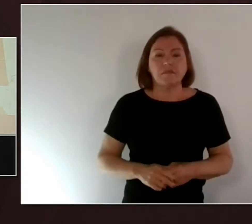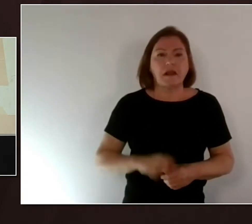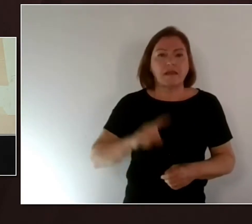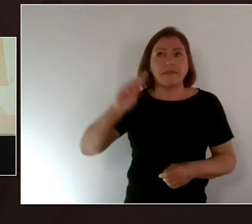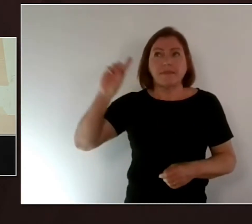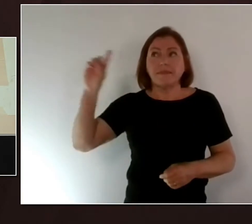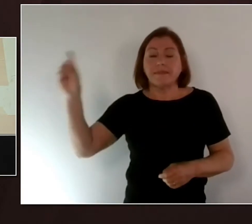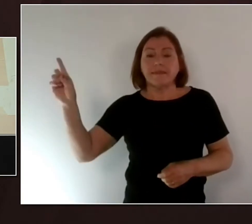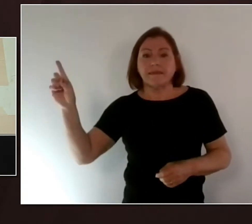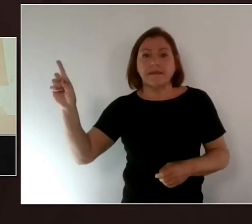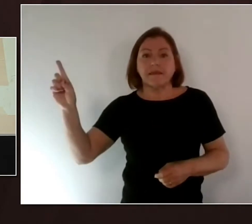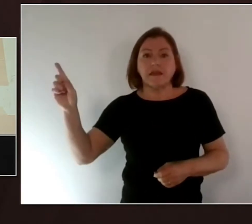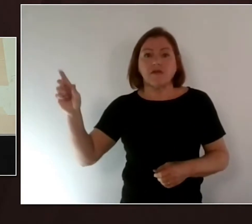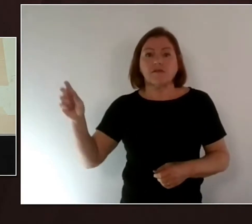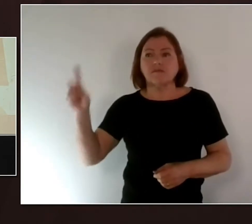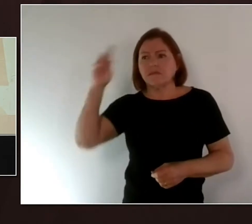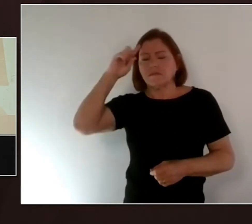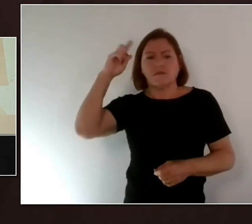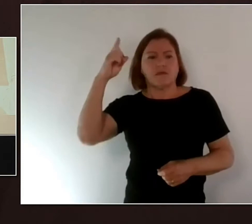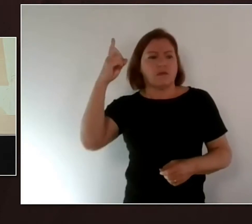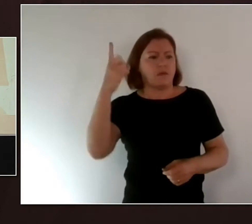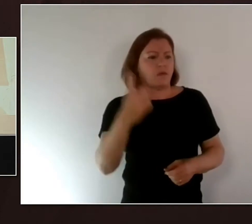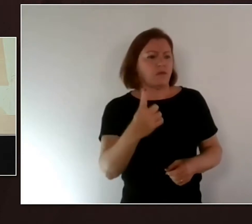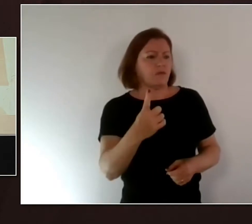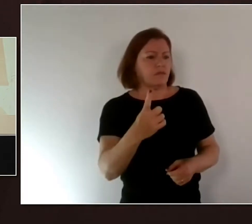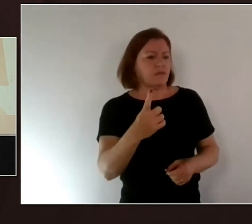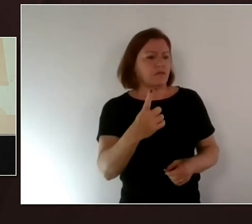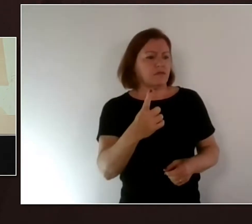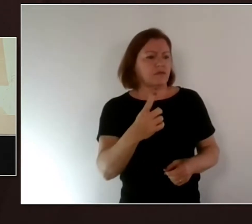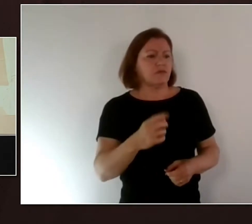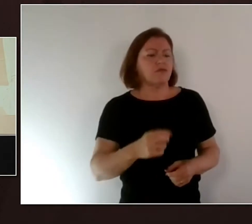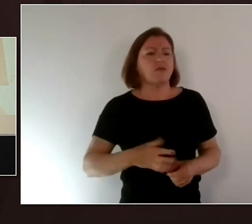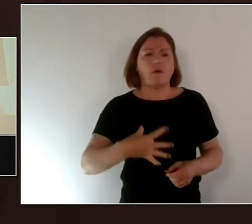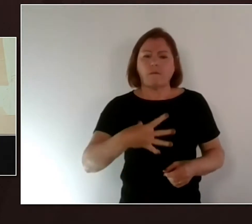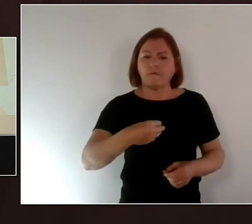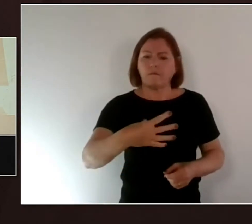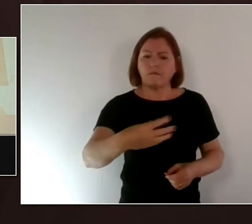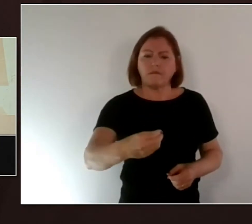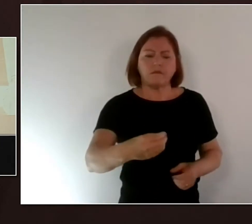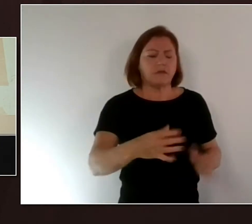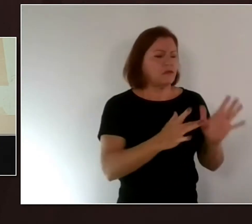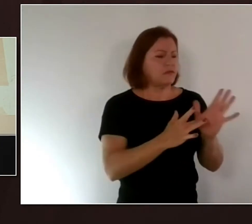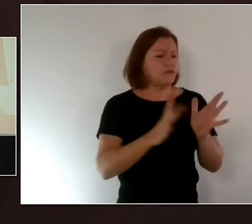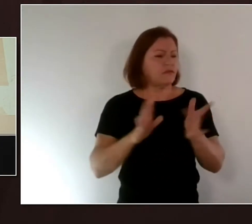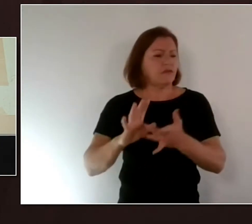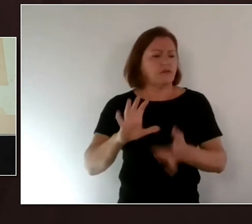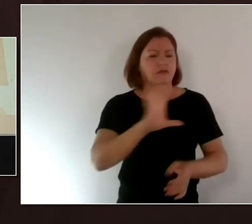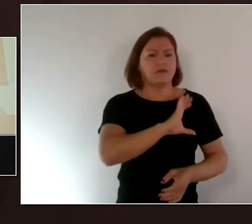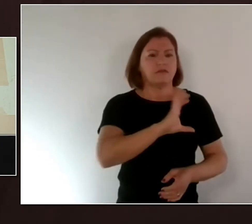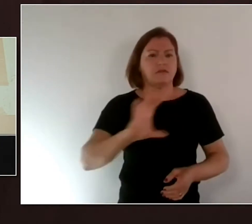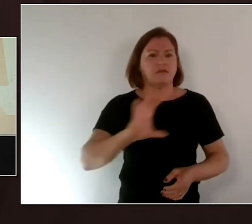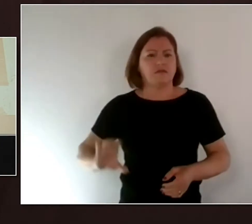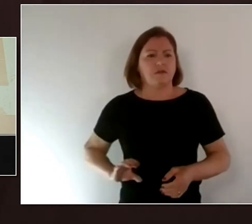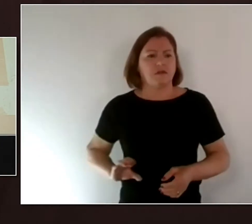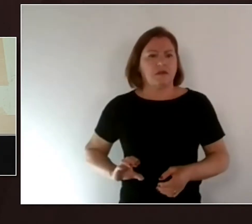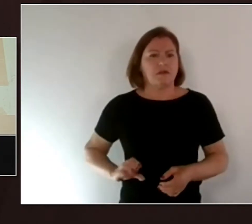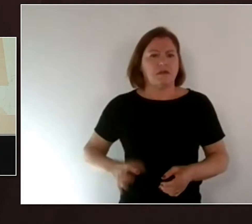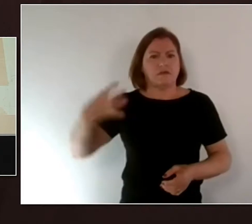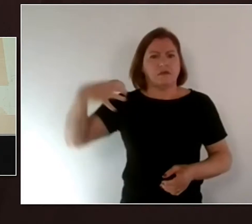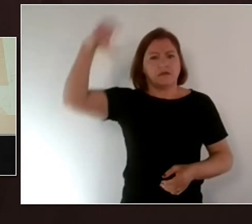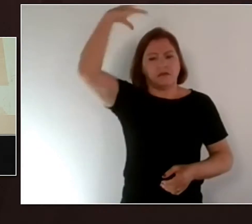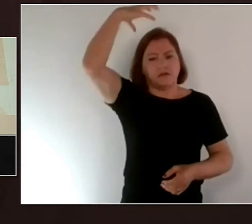Pai, ele constituiu a seu Filho, Jesus Cristo, para ser o rei,